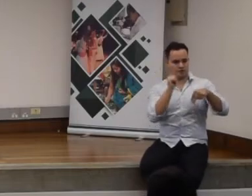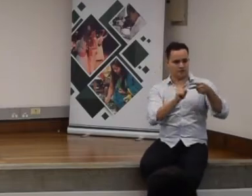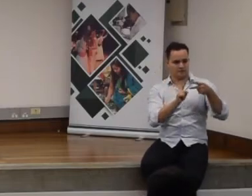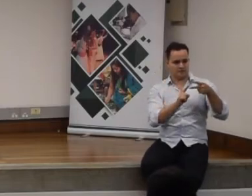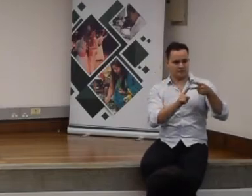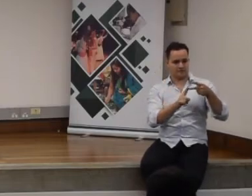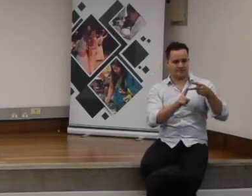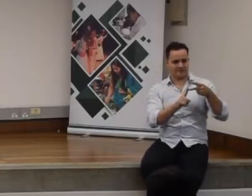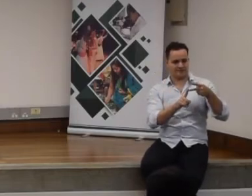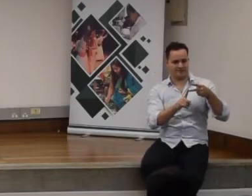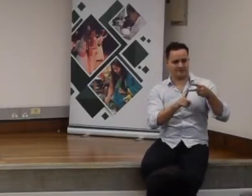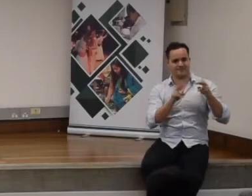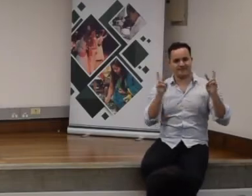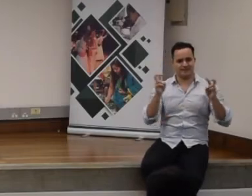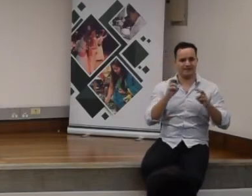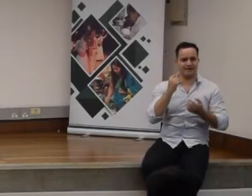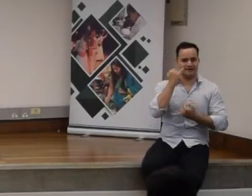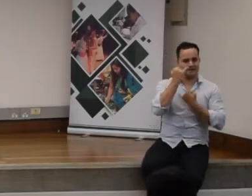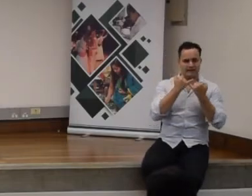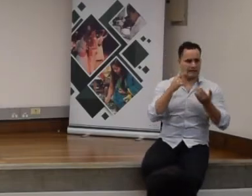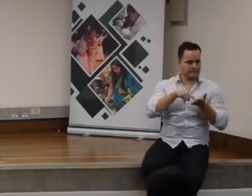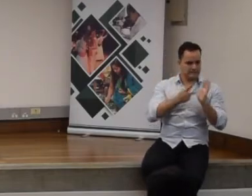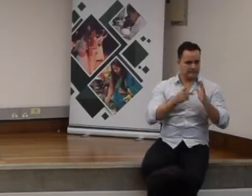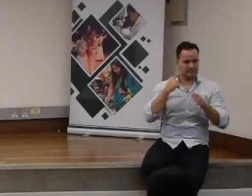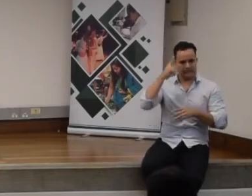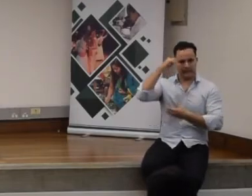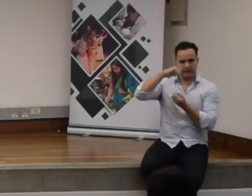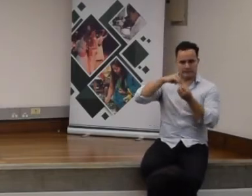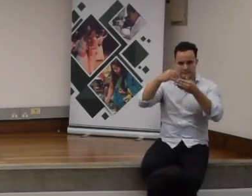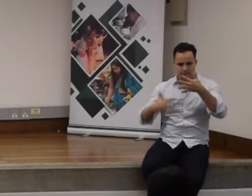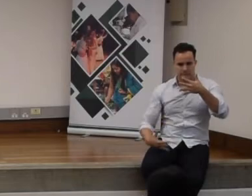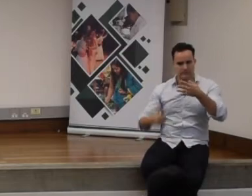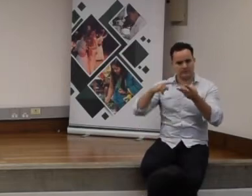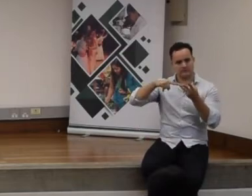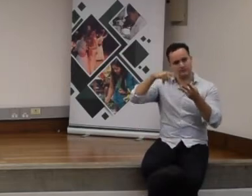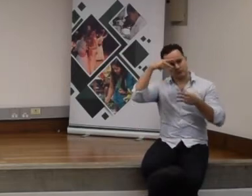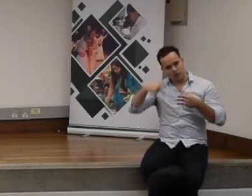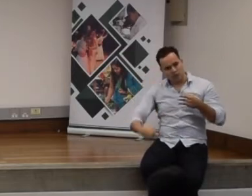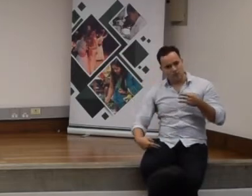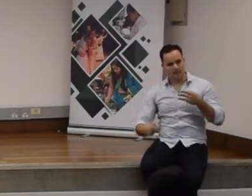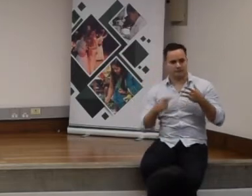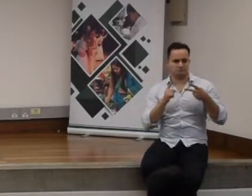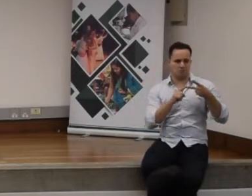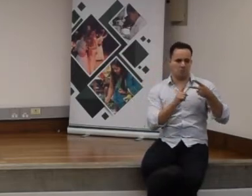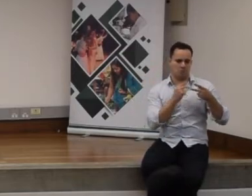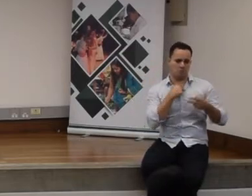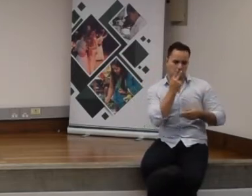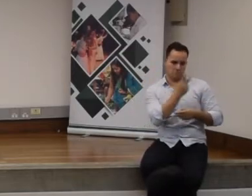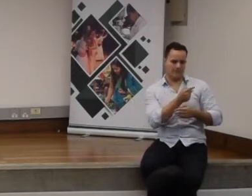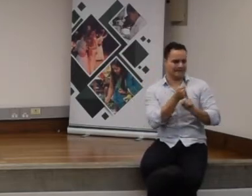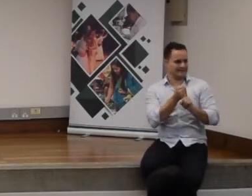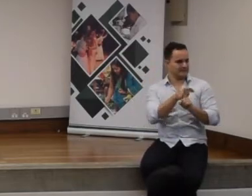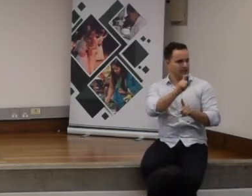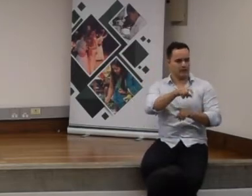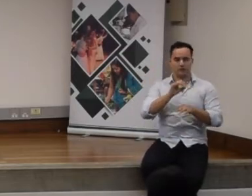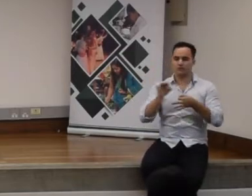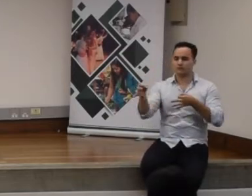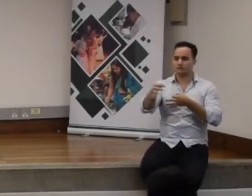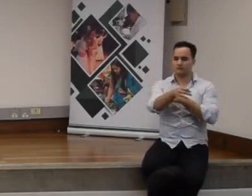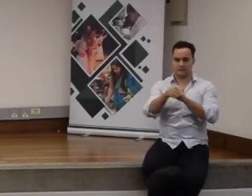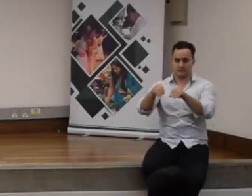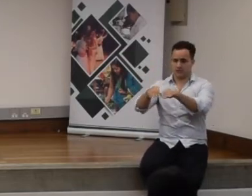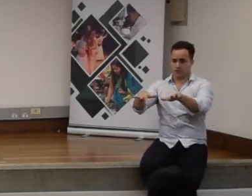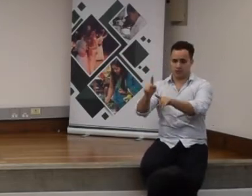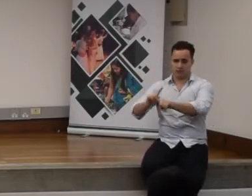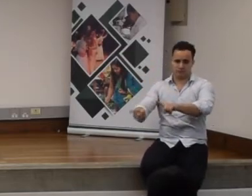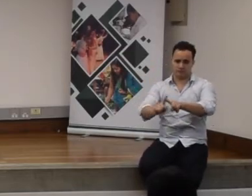una identidad, qué son creencias, qué son historias, haciendo pues como un énfasis muy claro en que cada uno de los territorios pues es particular